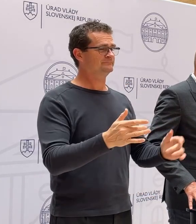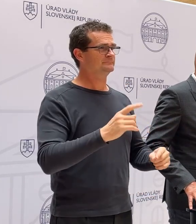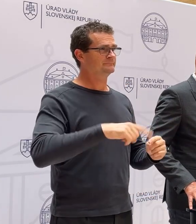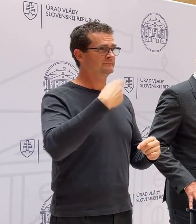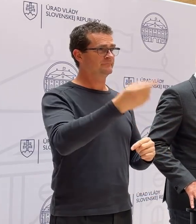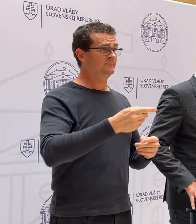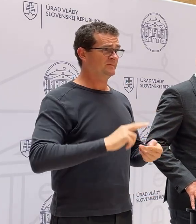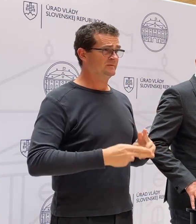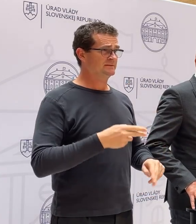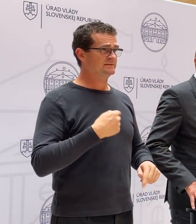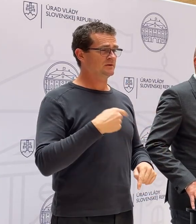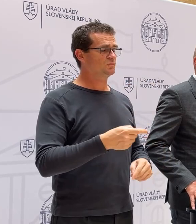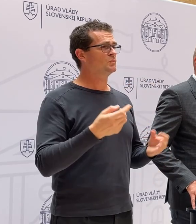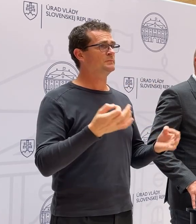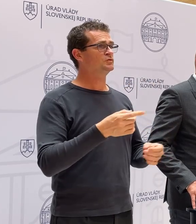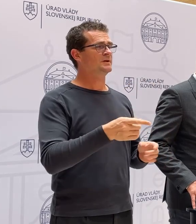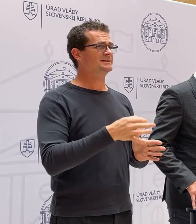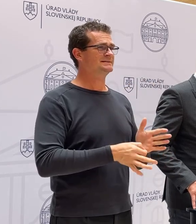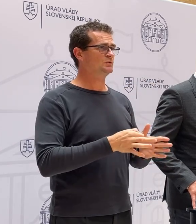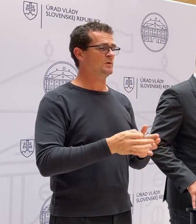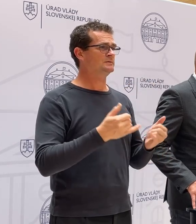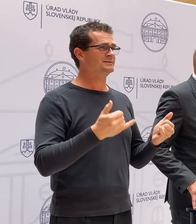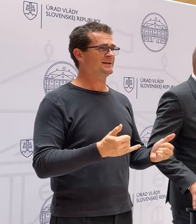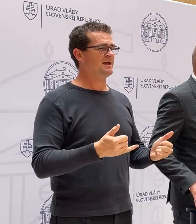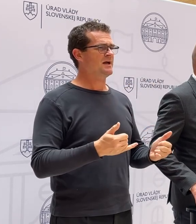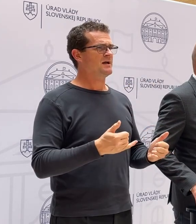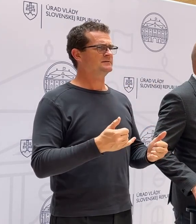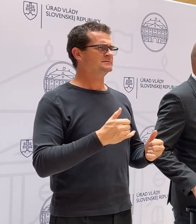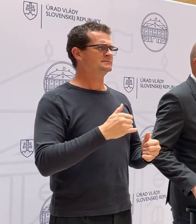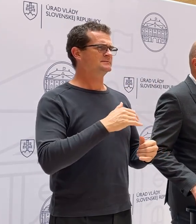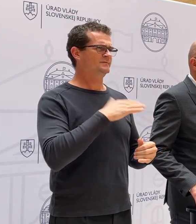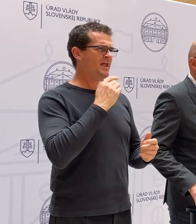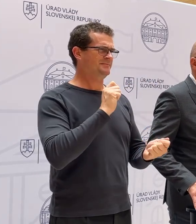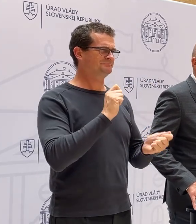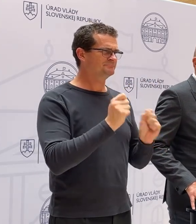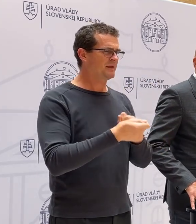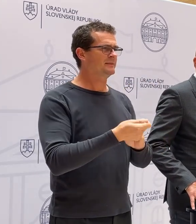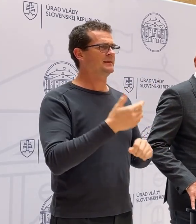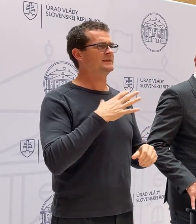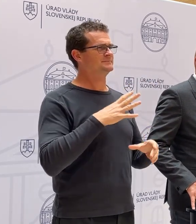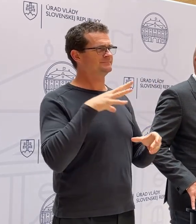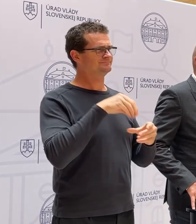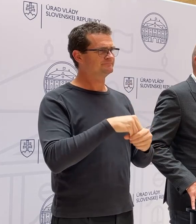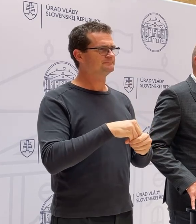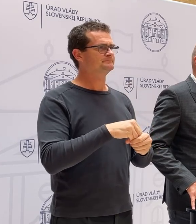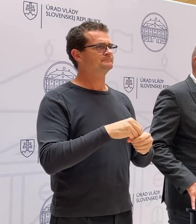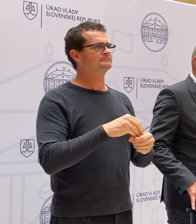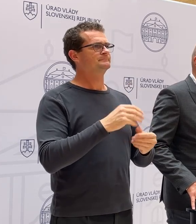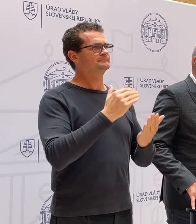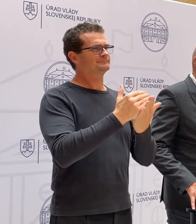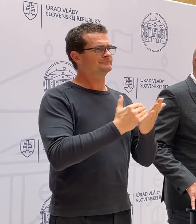budúcu stredu, pretože tá situácia sa naozaj dramaticky vyvíja a chceme tam ešte dopracovať